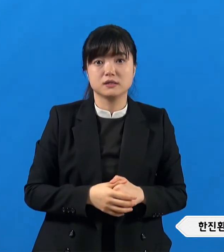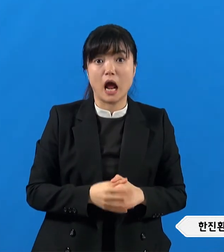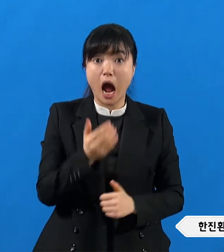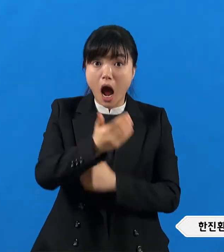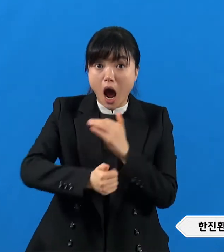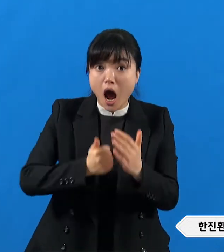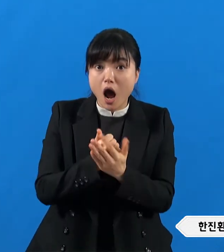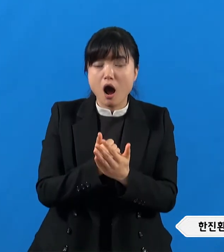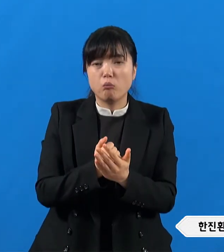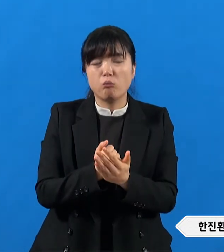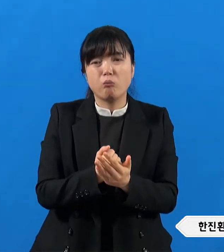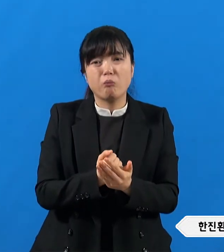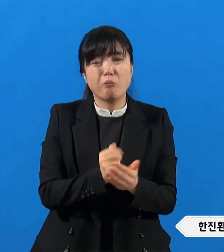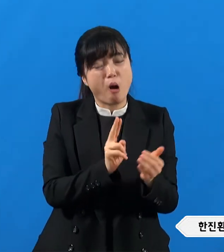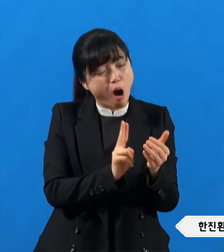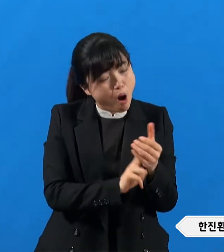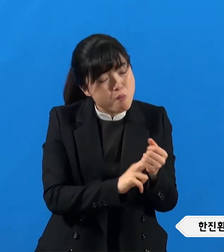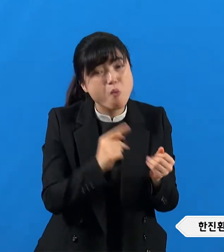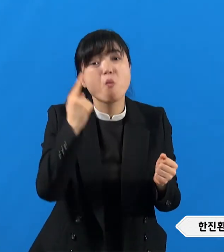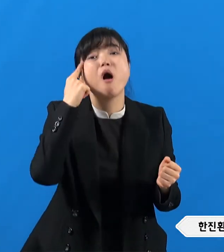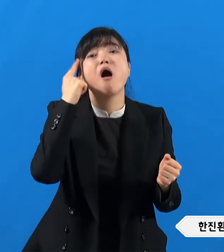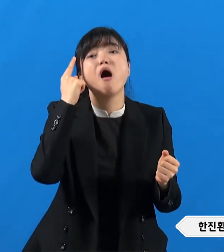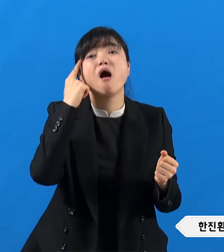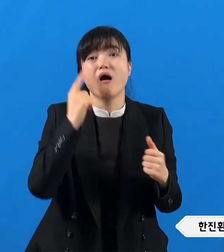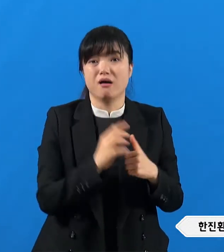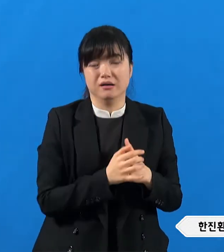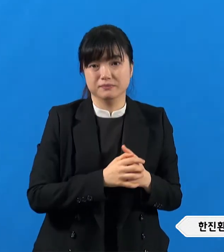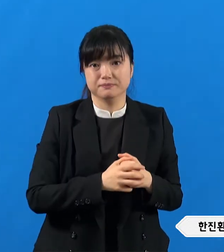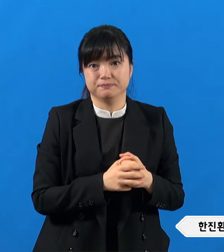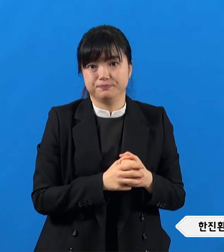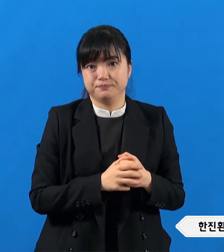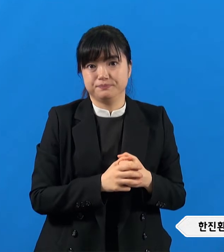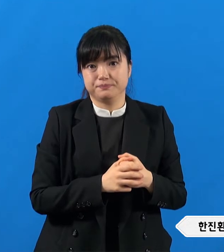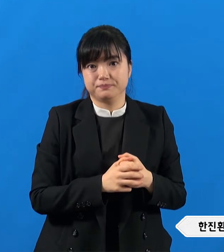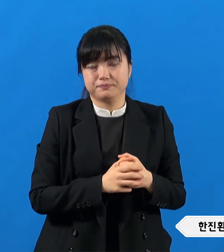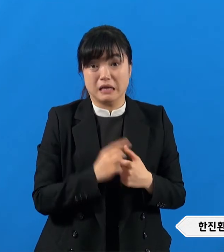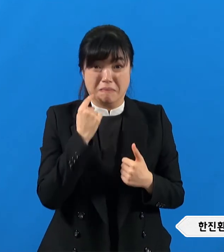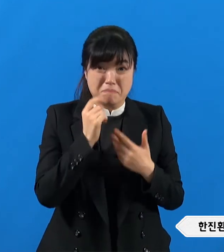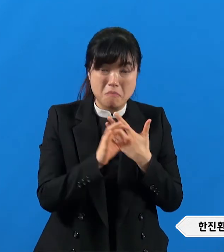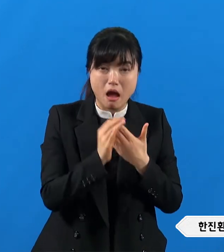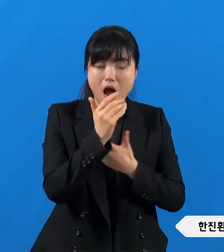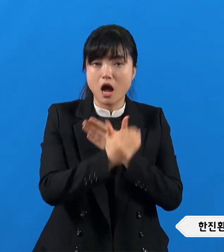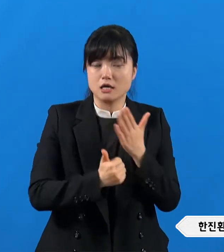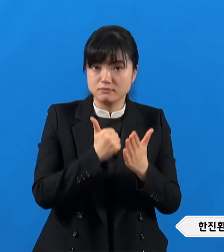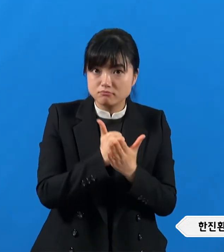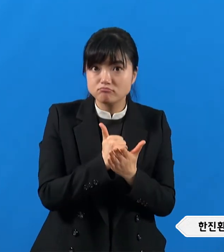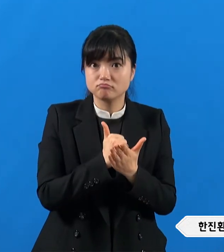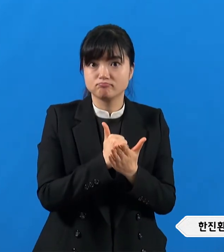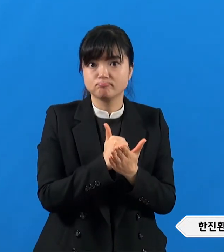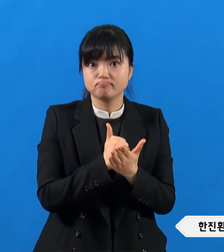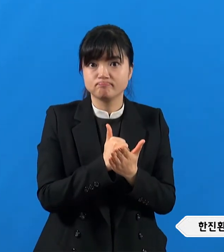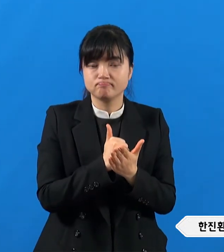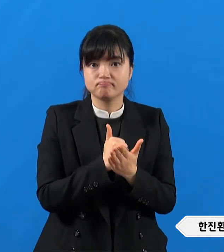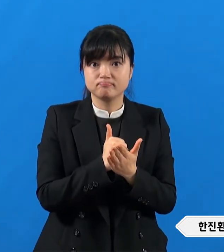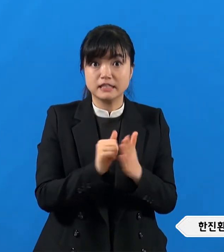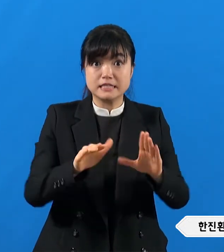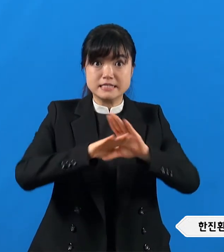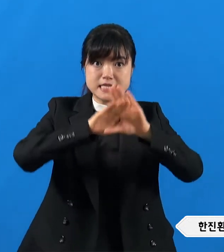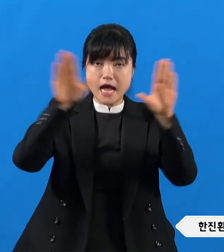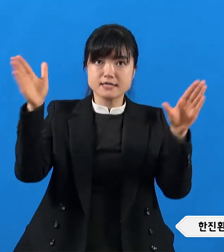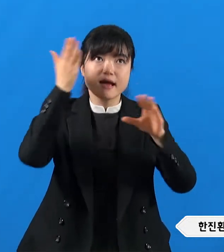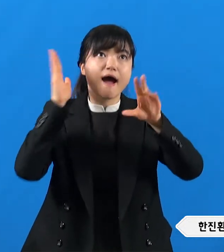하나님은 왜 그렇게 감추어져 계신 것일까요? 만약에 하나님께서 대낮에